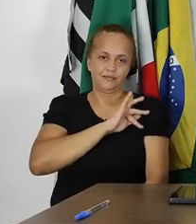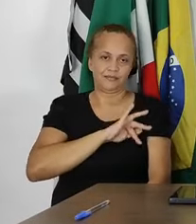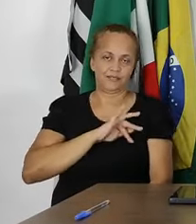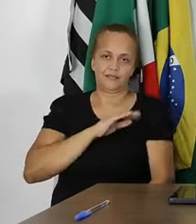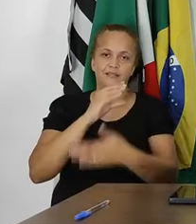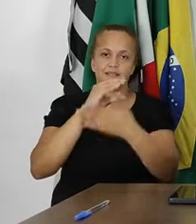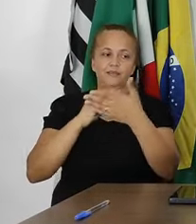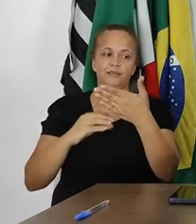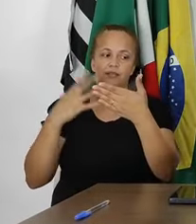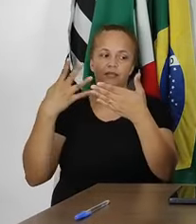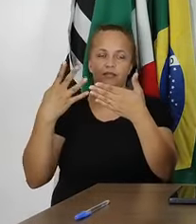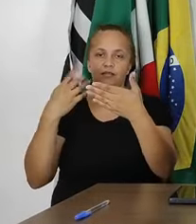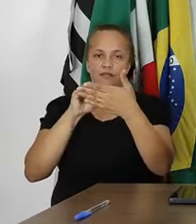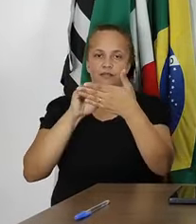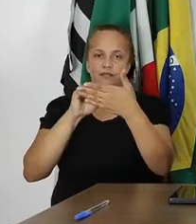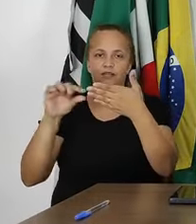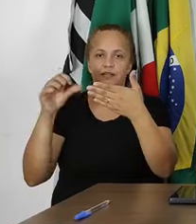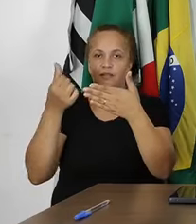6 em diante.